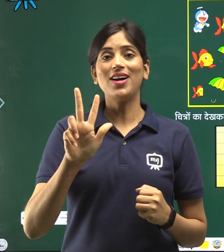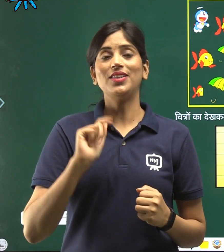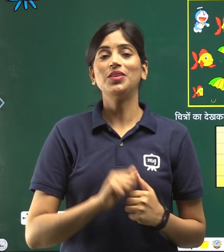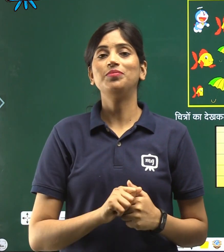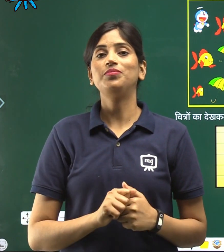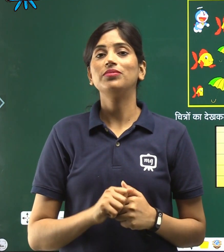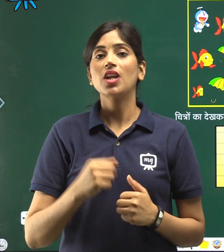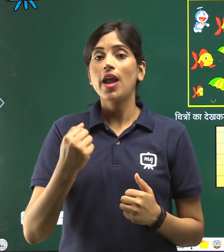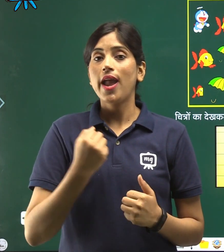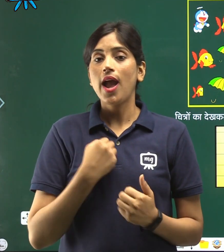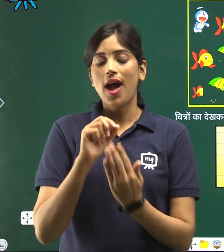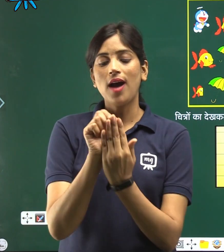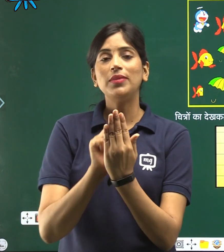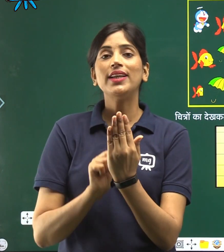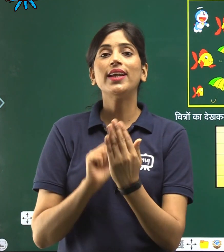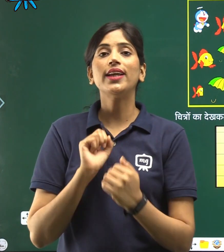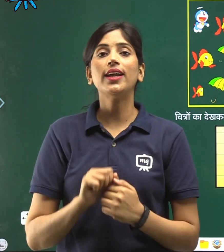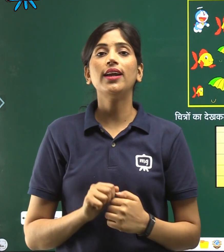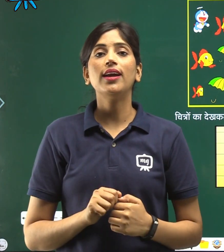8। हम लिखेंगे